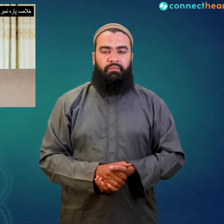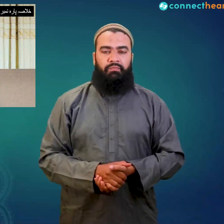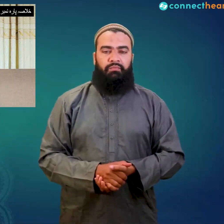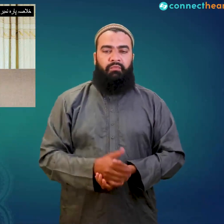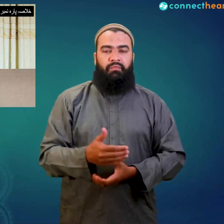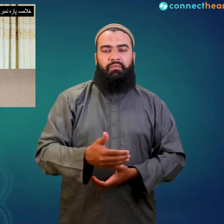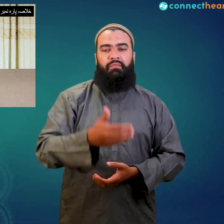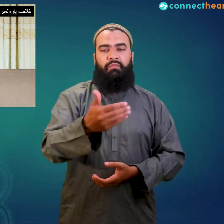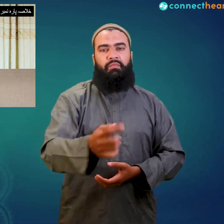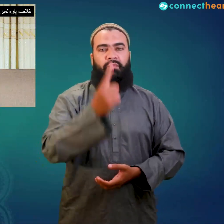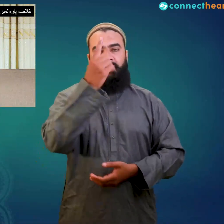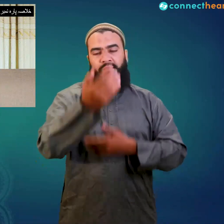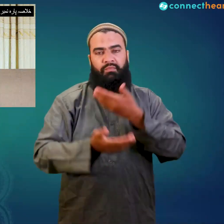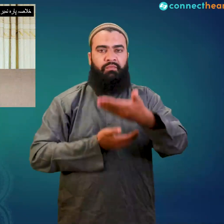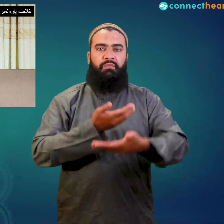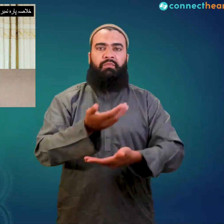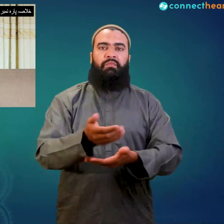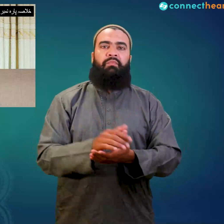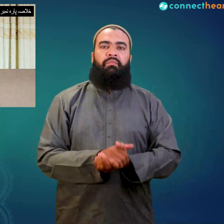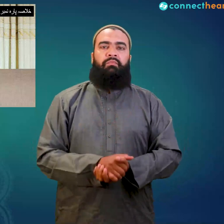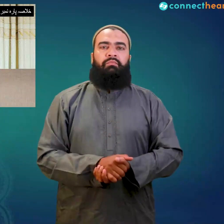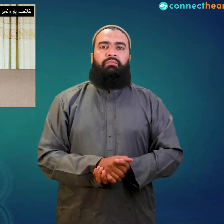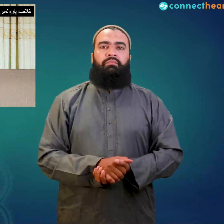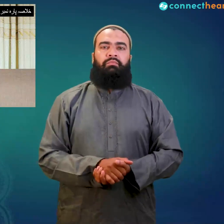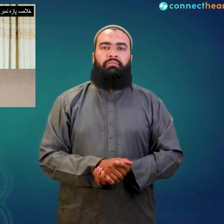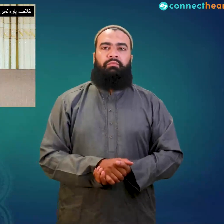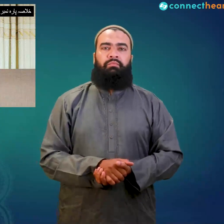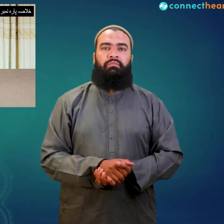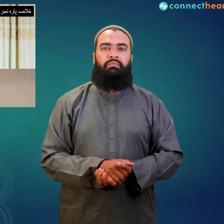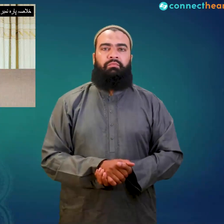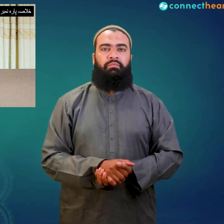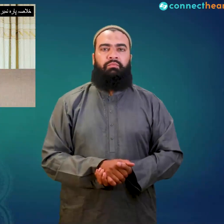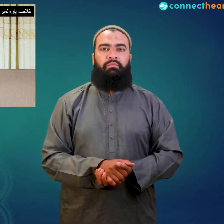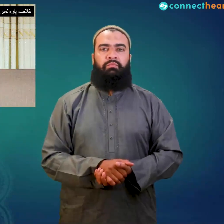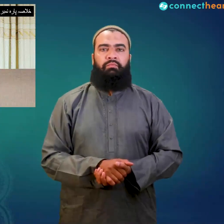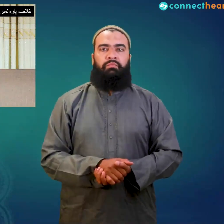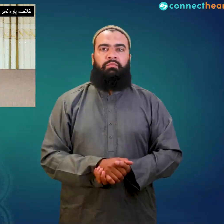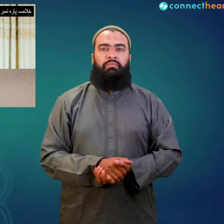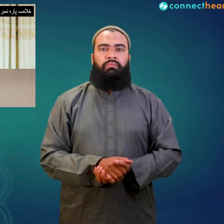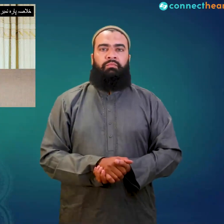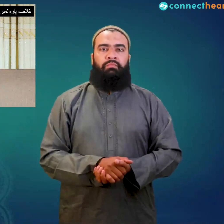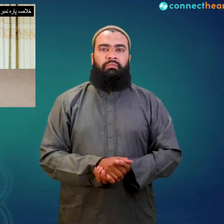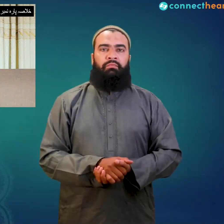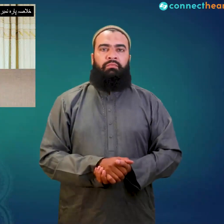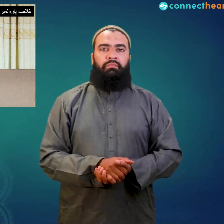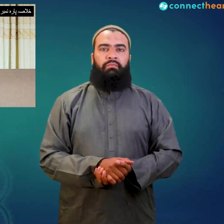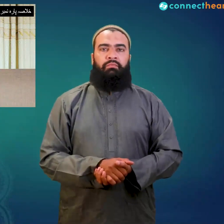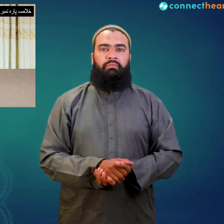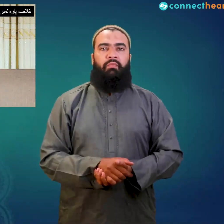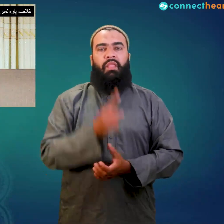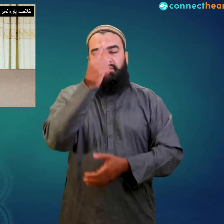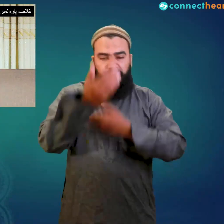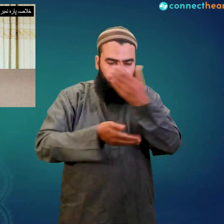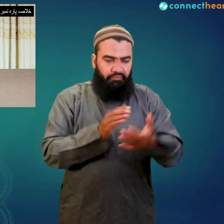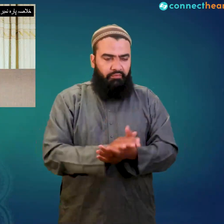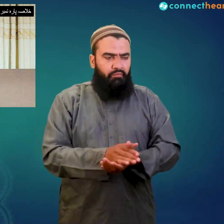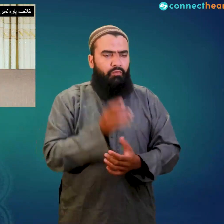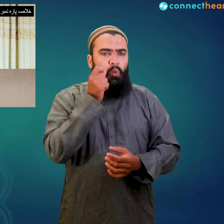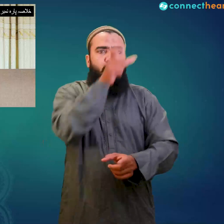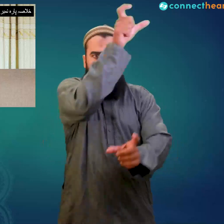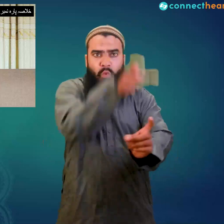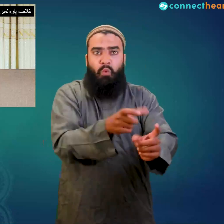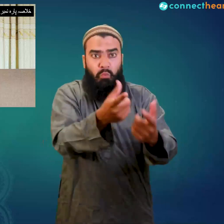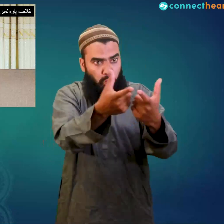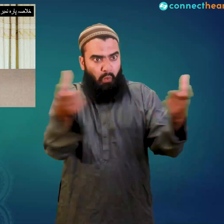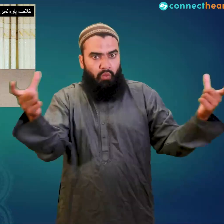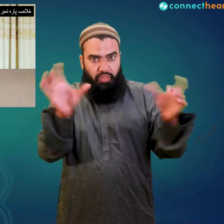3، احسب الناس ان یترکوا ان یقولوا آمنا وہم لا یفتنون۔ کیا لوگوں نے یہ